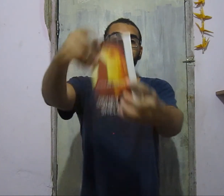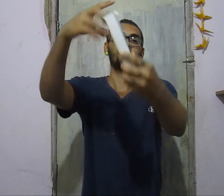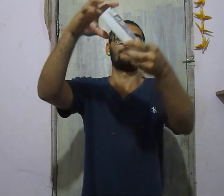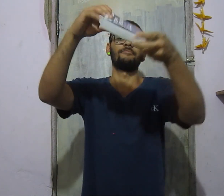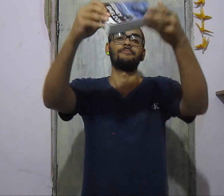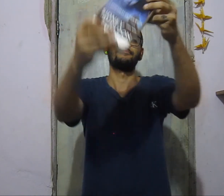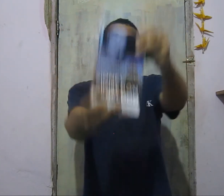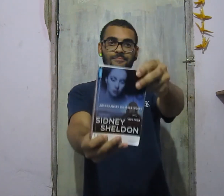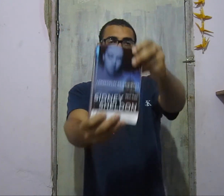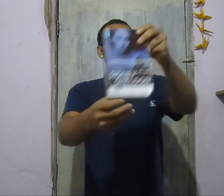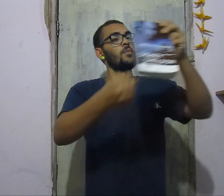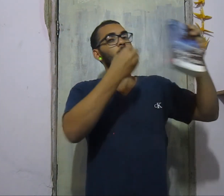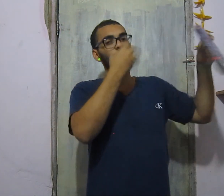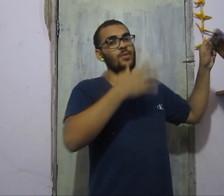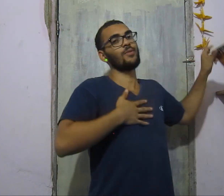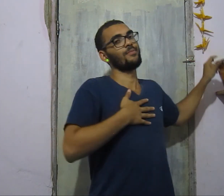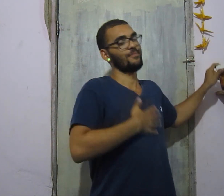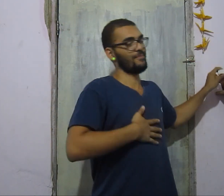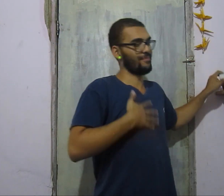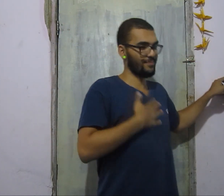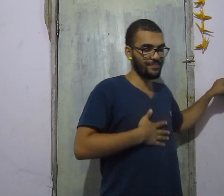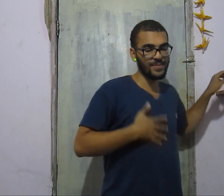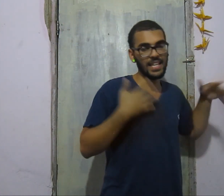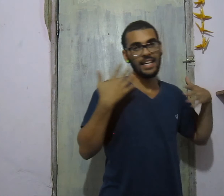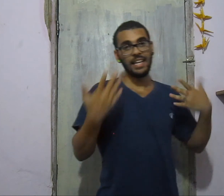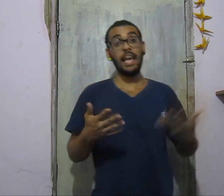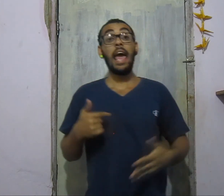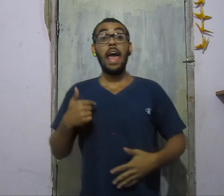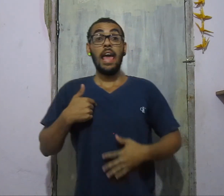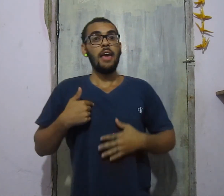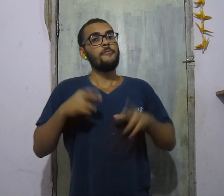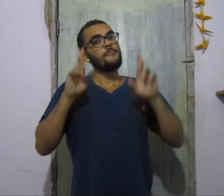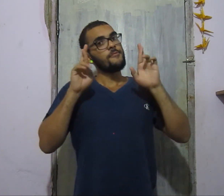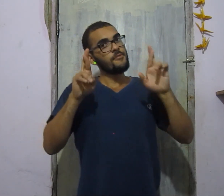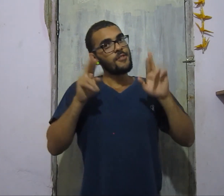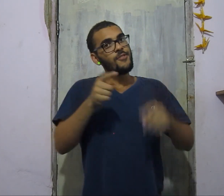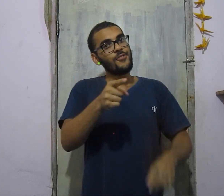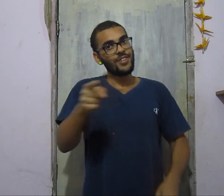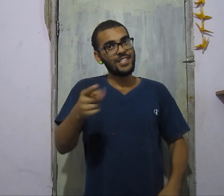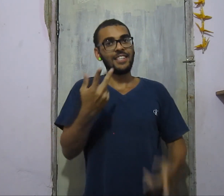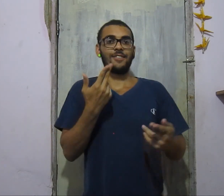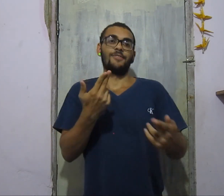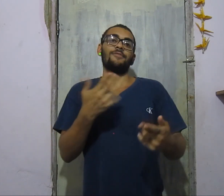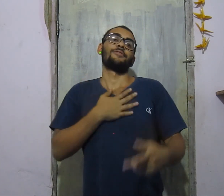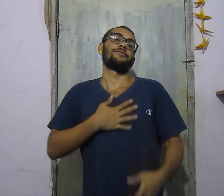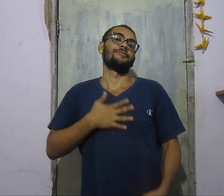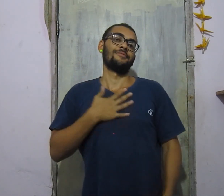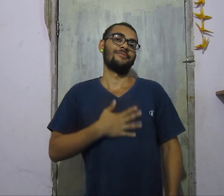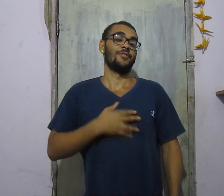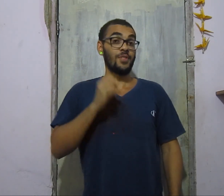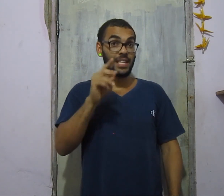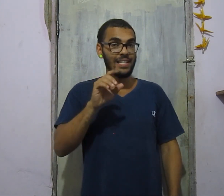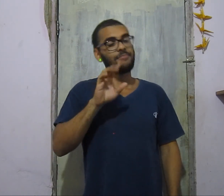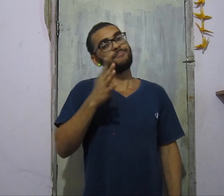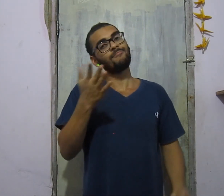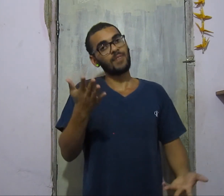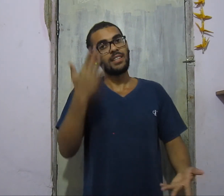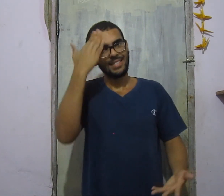essa resenha desses dois livros que realmente eu gostei e eu espero que vocês também gostem deles,